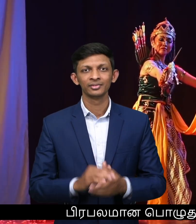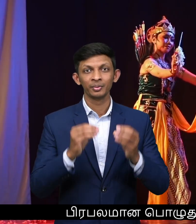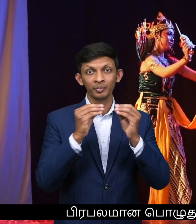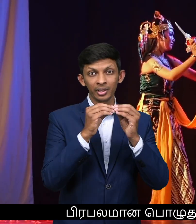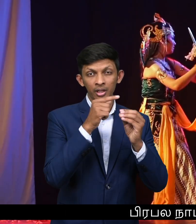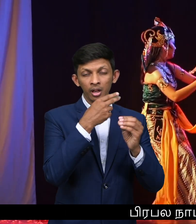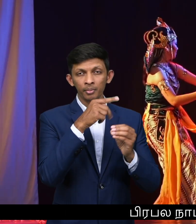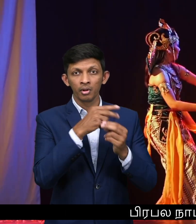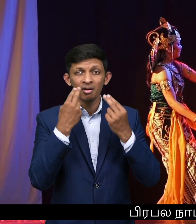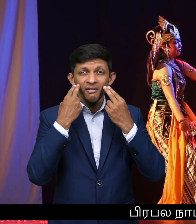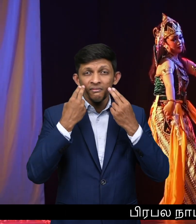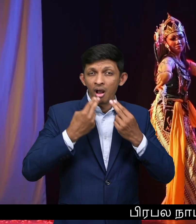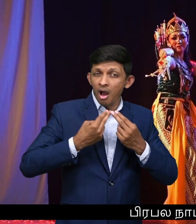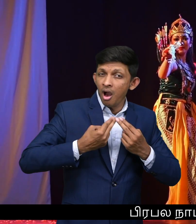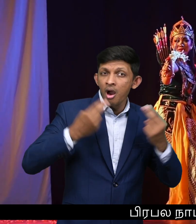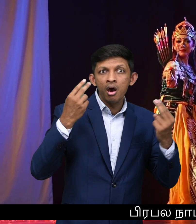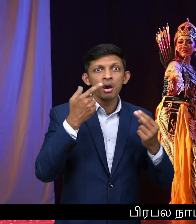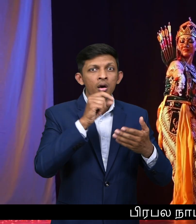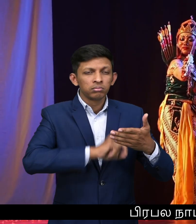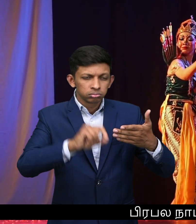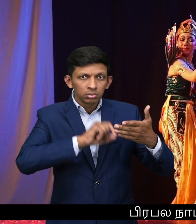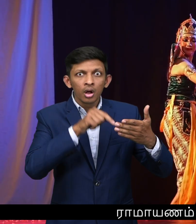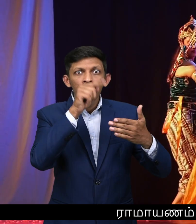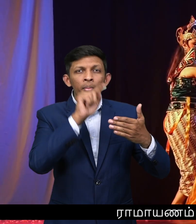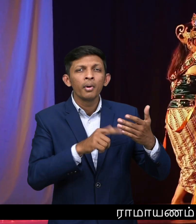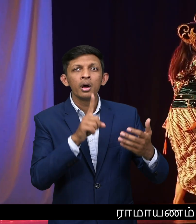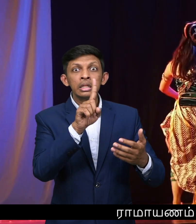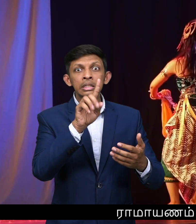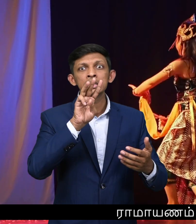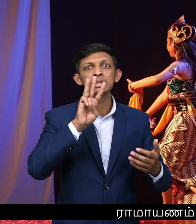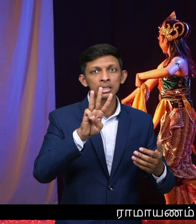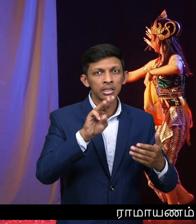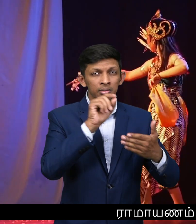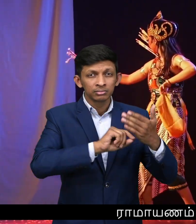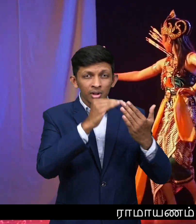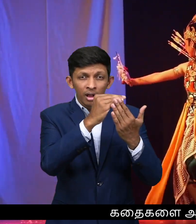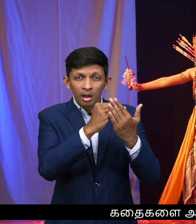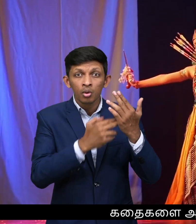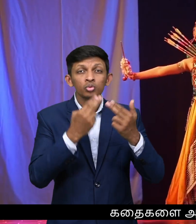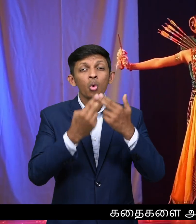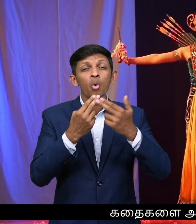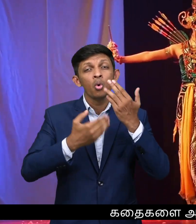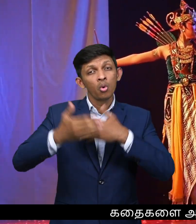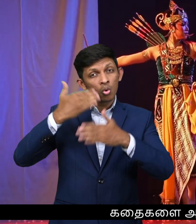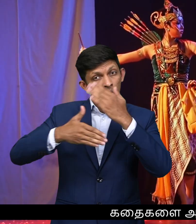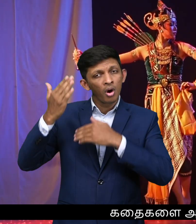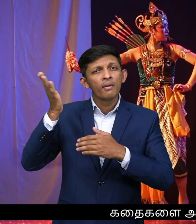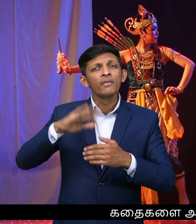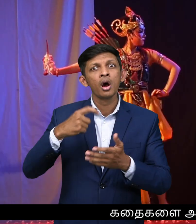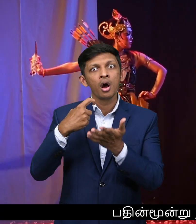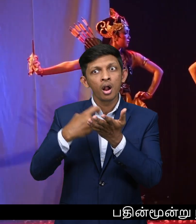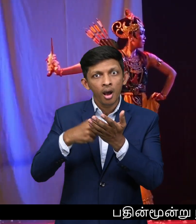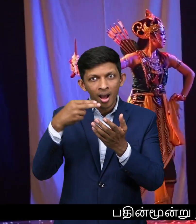வடிவமாகவும் மாறியது. பிரபல நாடக ஆசிரியரான பாசா ராமாயணம் மற்றும் மகாபாரதத்தின் கதைகளை அடிப்படையாக